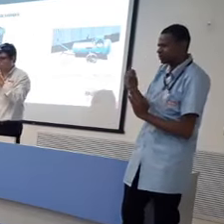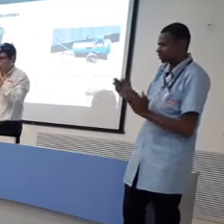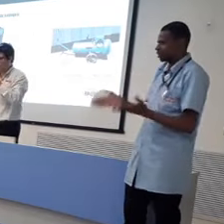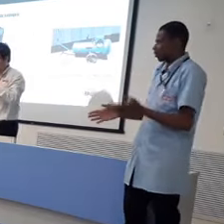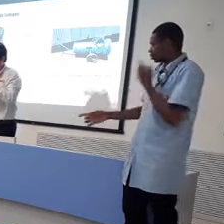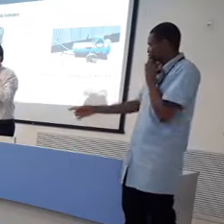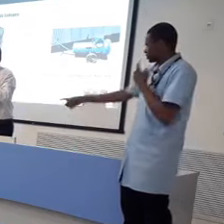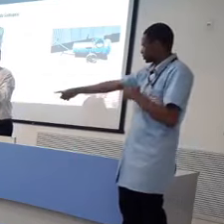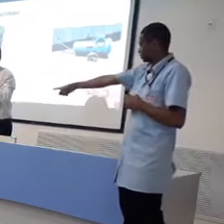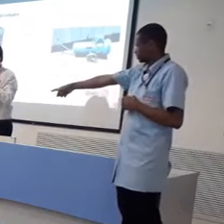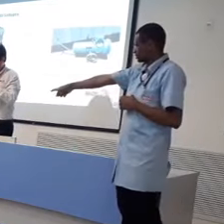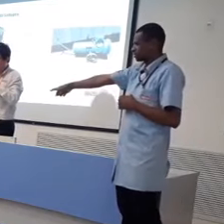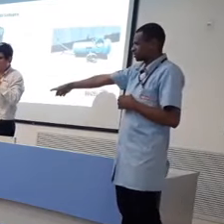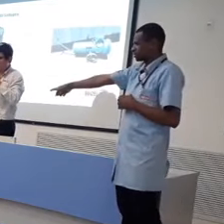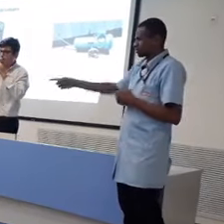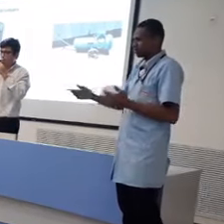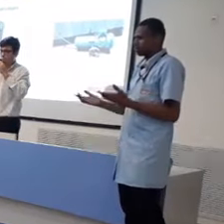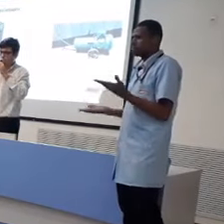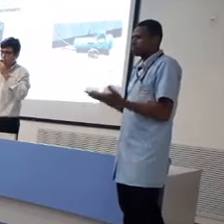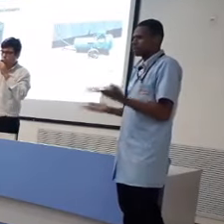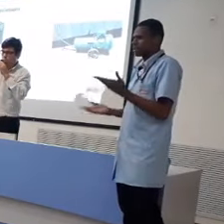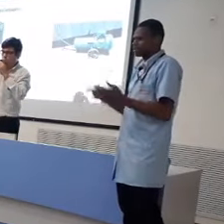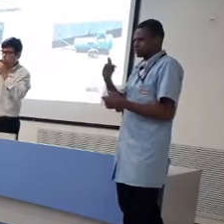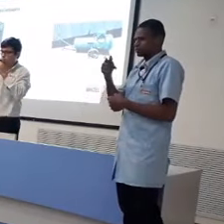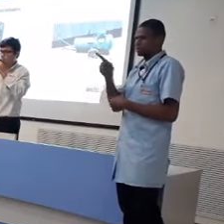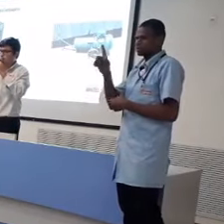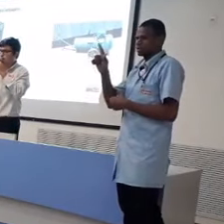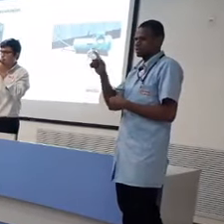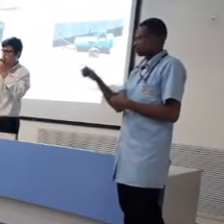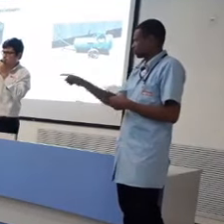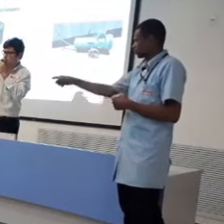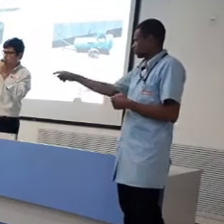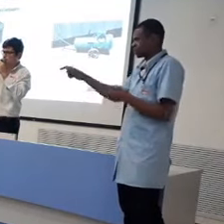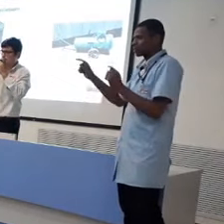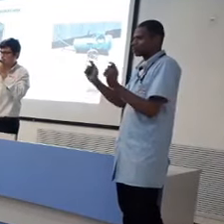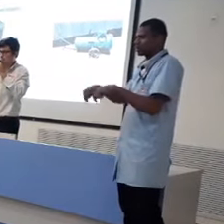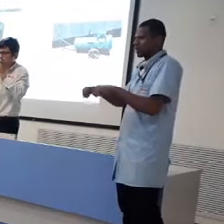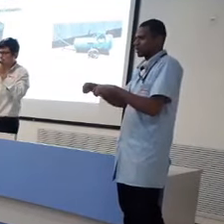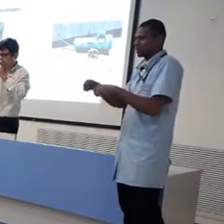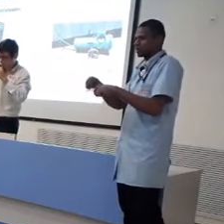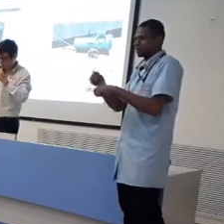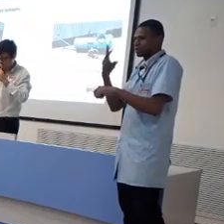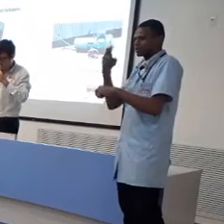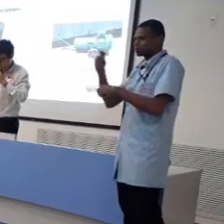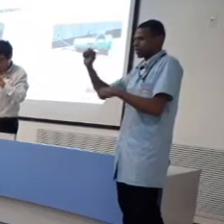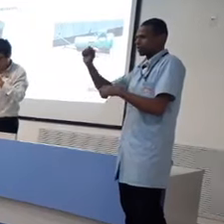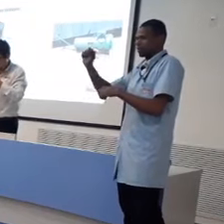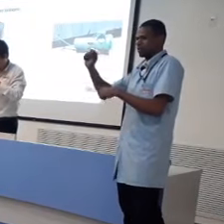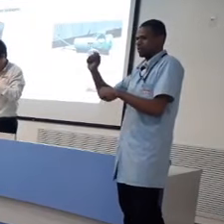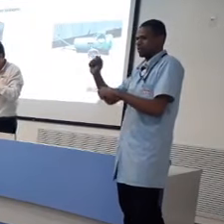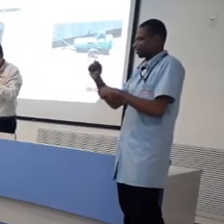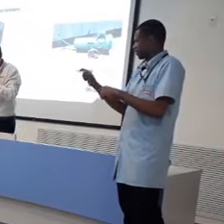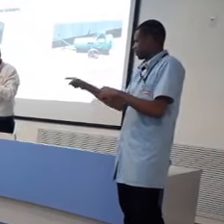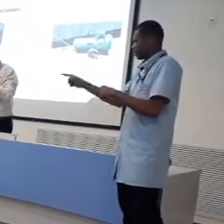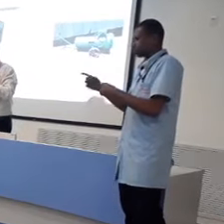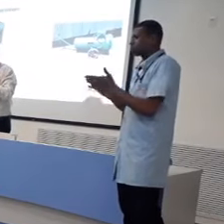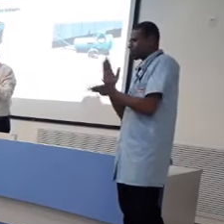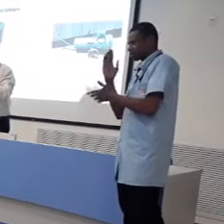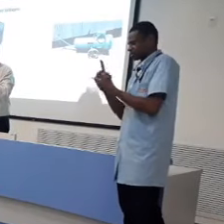7 quilos, vai até 200 amperes, tá? Solda eletrodo com